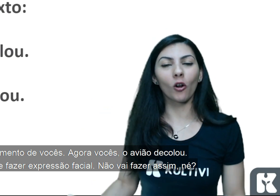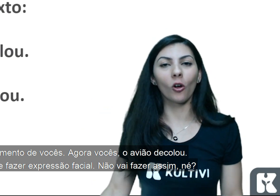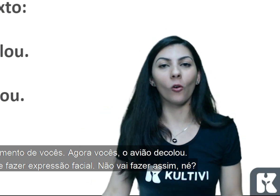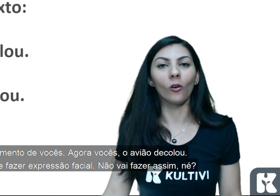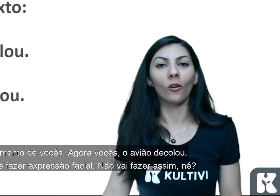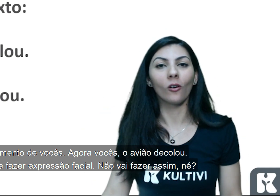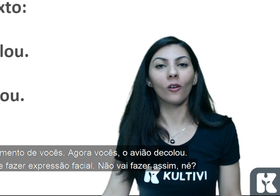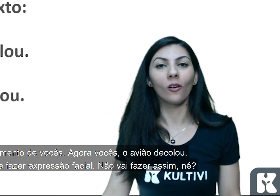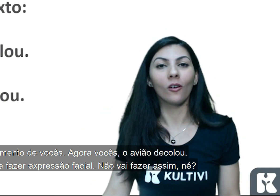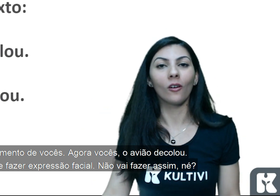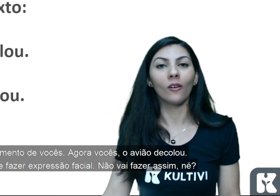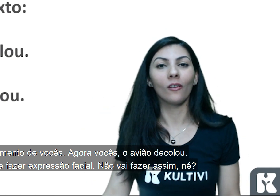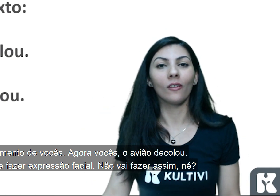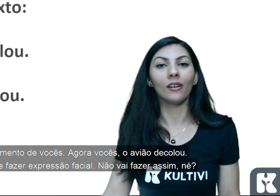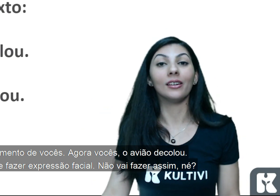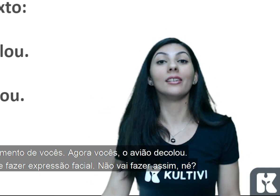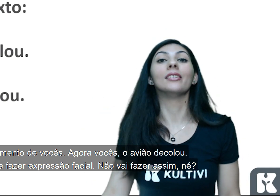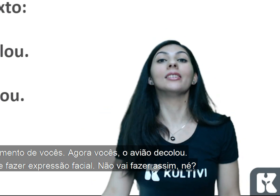avião decolou.